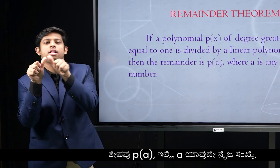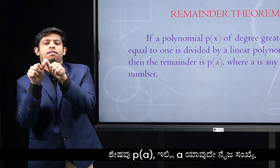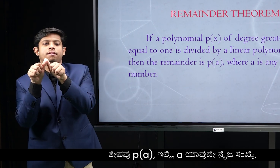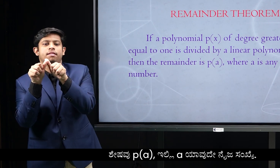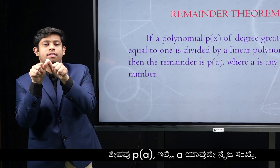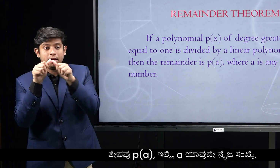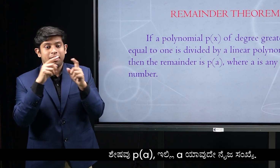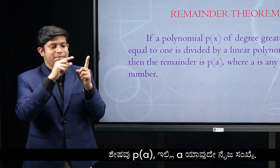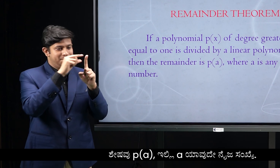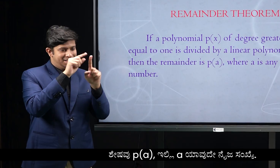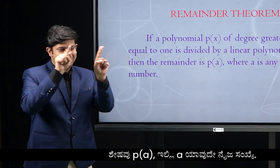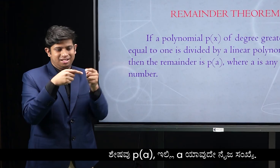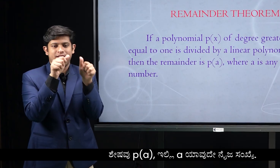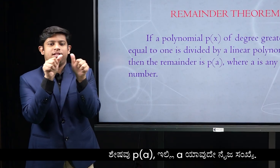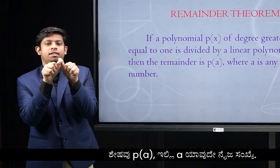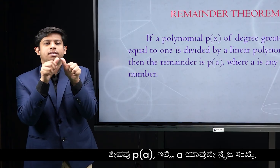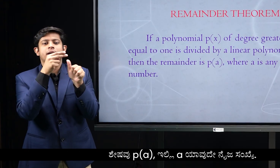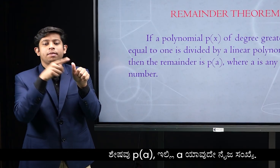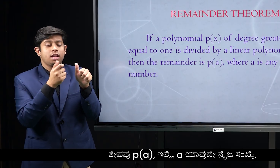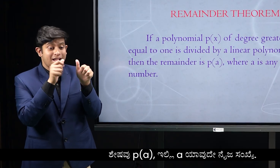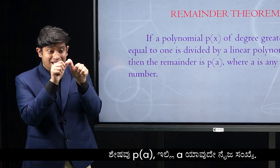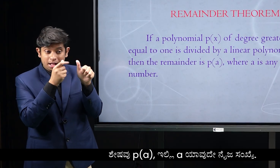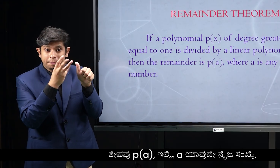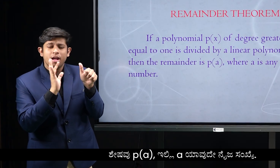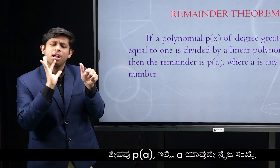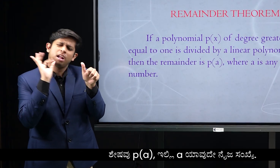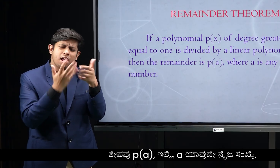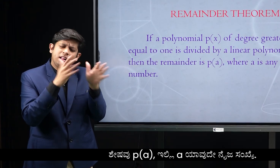ಶೇಷವು ಪಿ ಆಫ್ ಎ. ಇಲ್ಲಿ ಎ ಯಾವುದೇ ನೈಜ ಸಂಖ್ಯೆ.